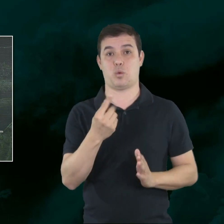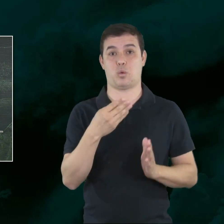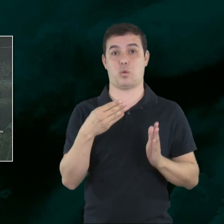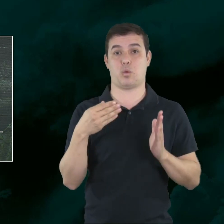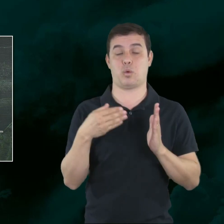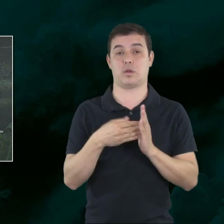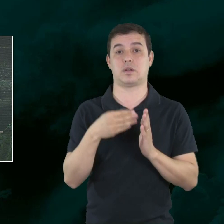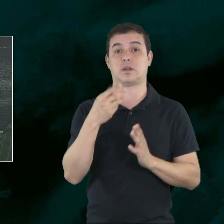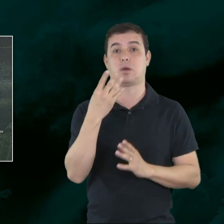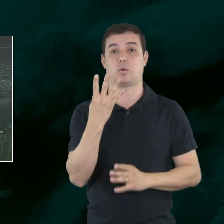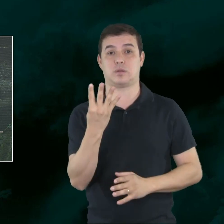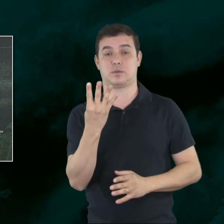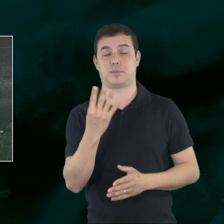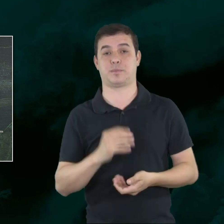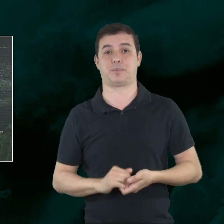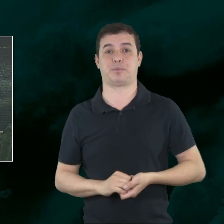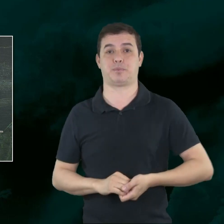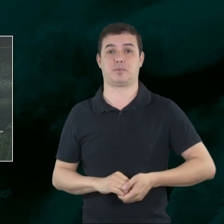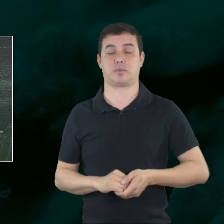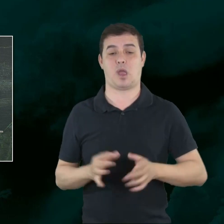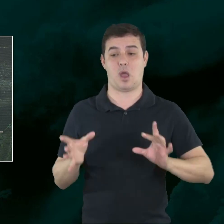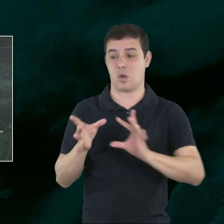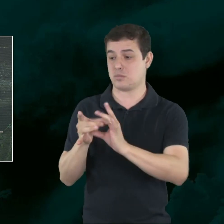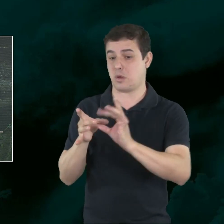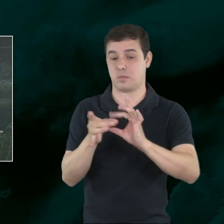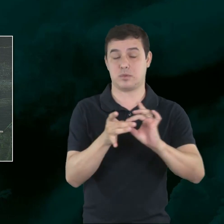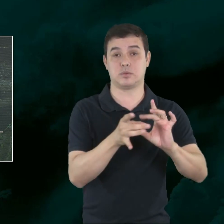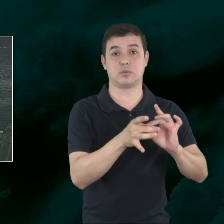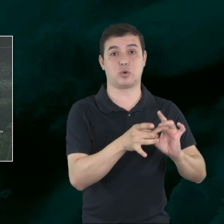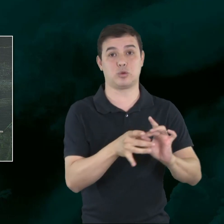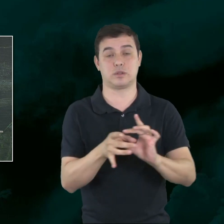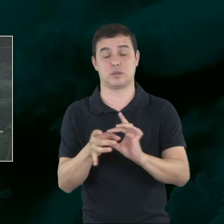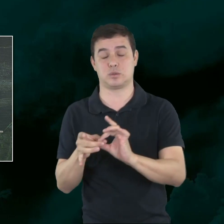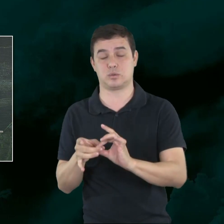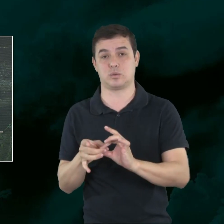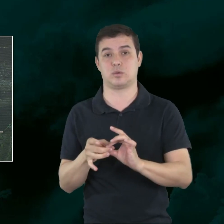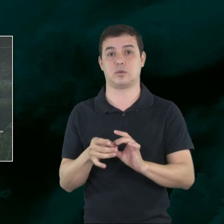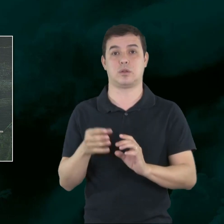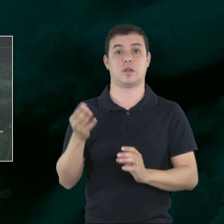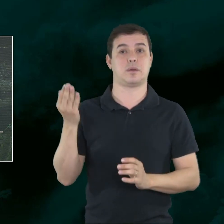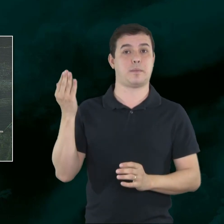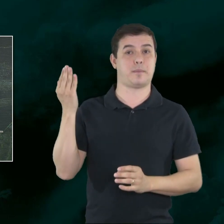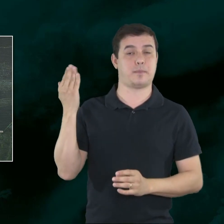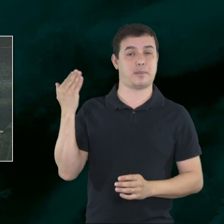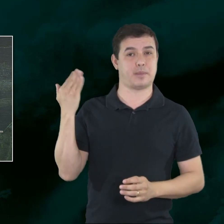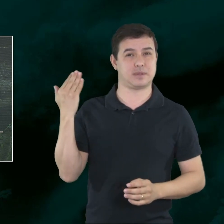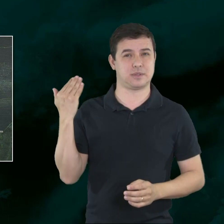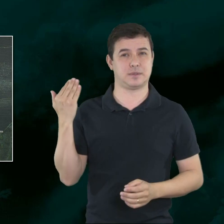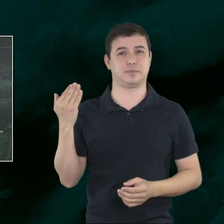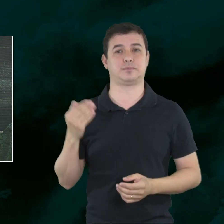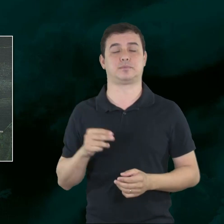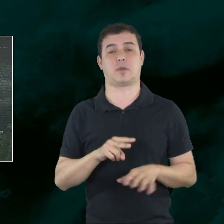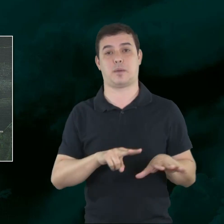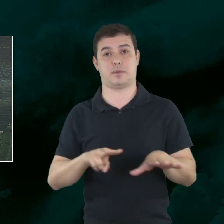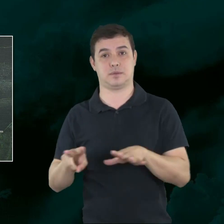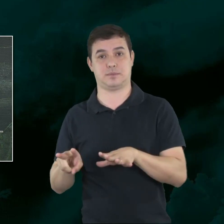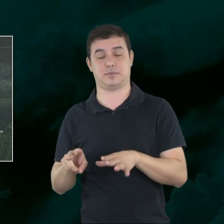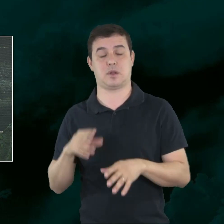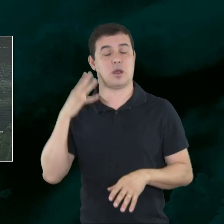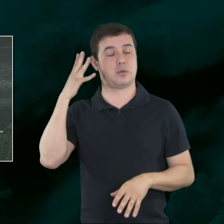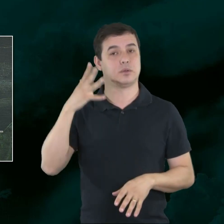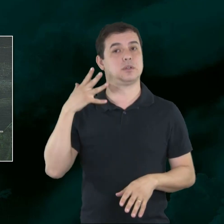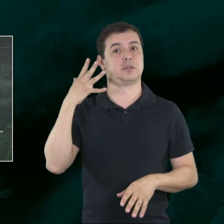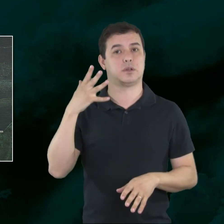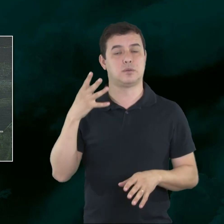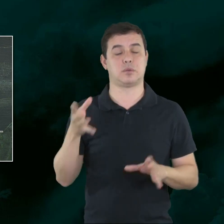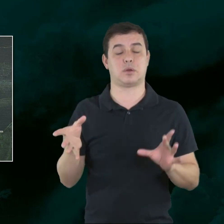semana passada, mas tem tudo a ver. Mas eu vou entrar diretamente no assunto, fazendo a leitura de 2